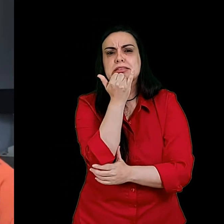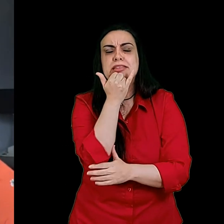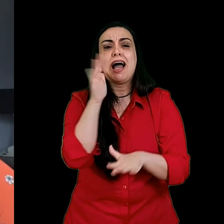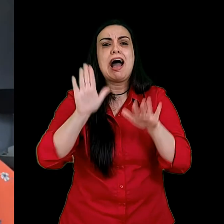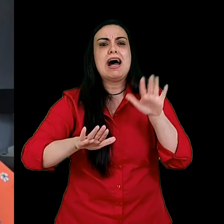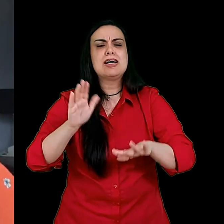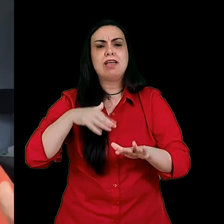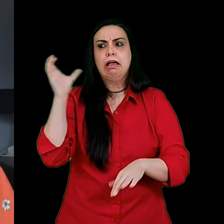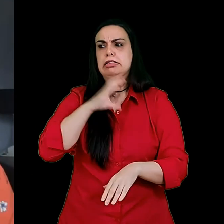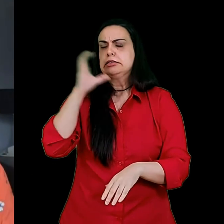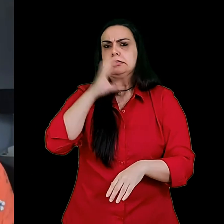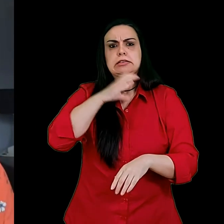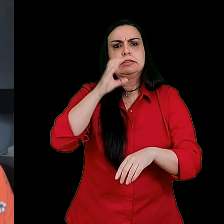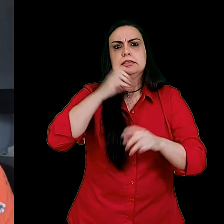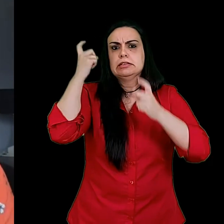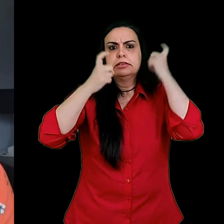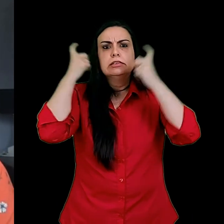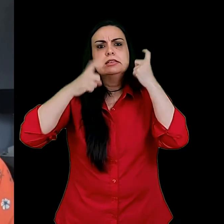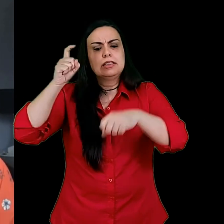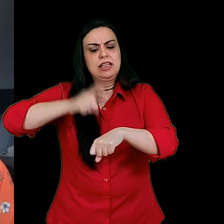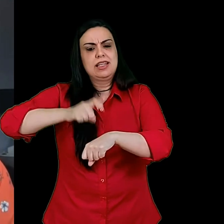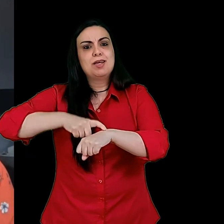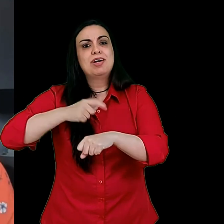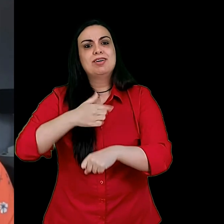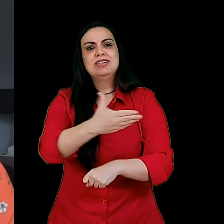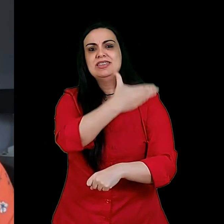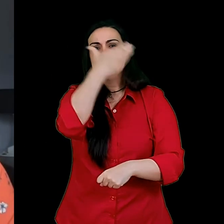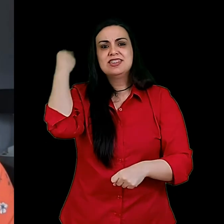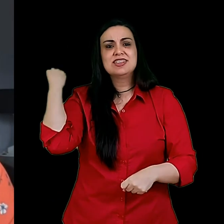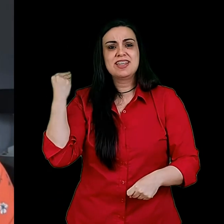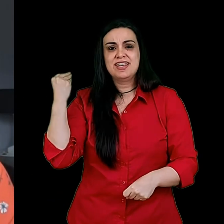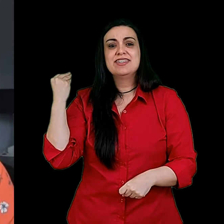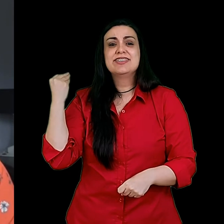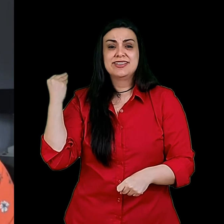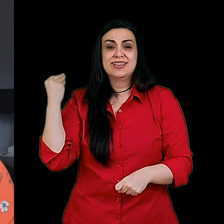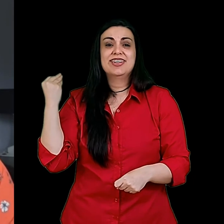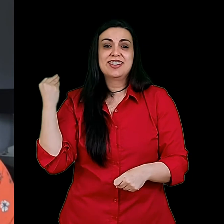às vezes na celeridade, né, preocupada com o tempo, eu esqueço de